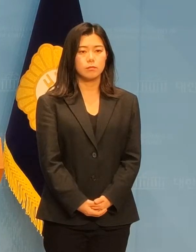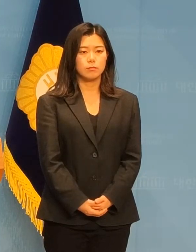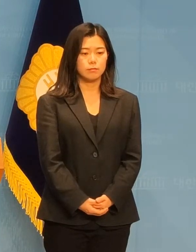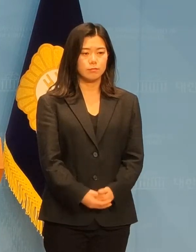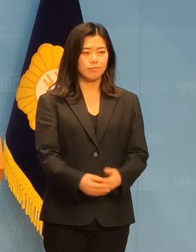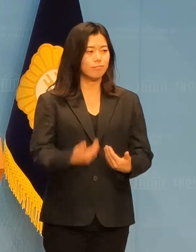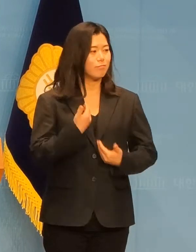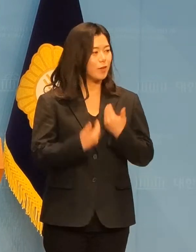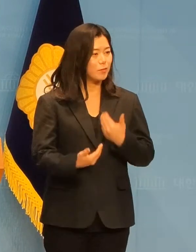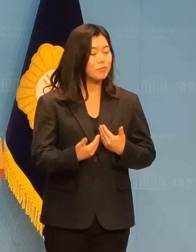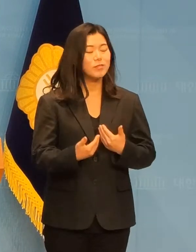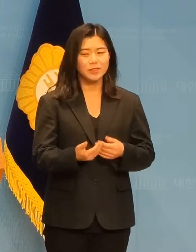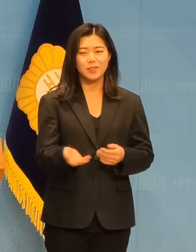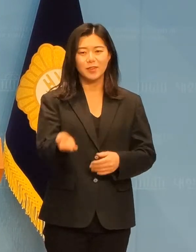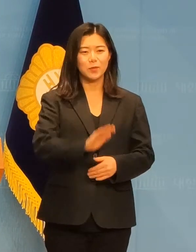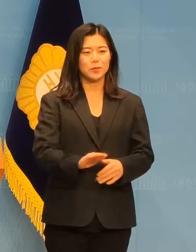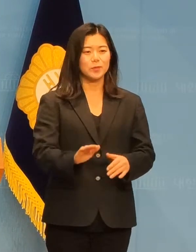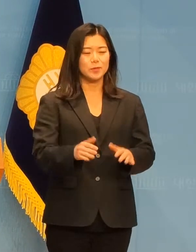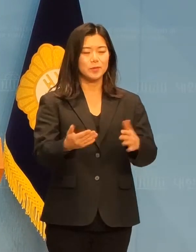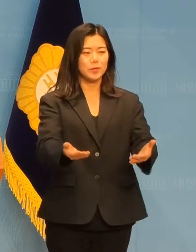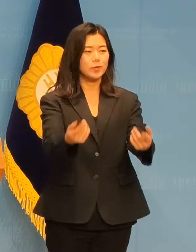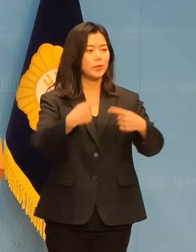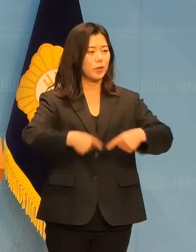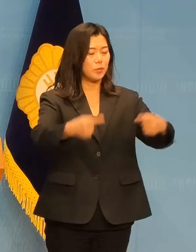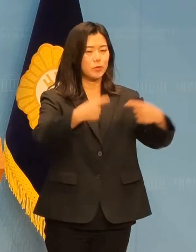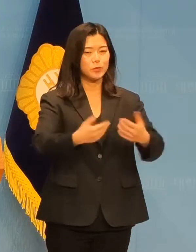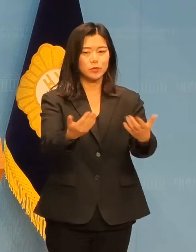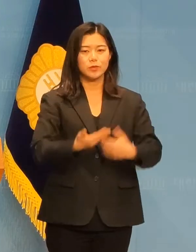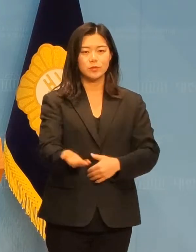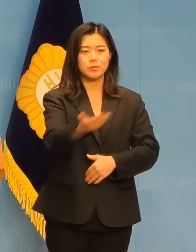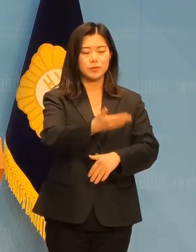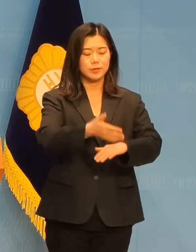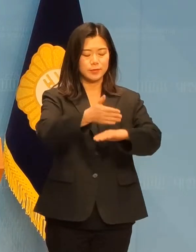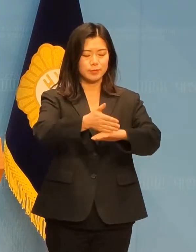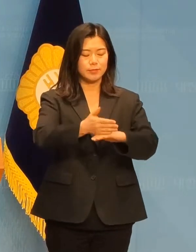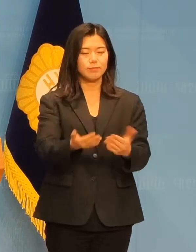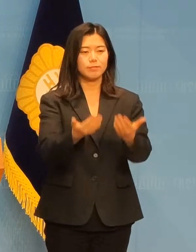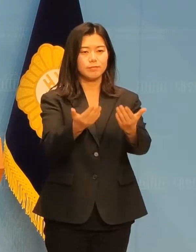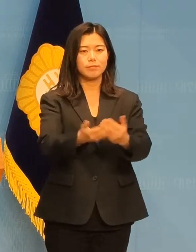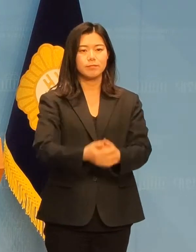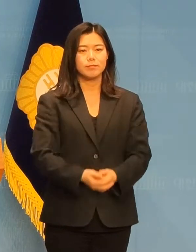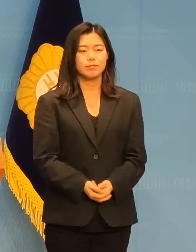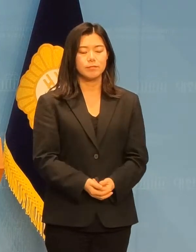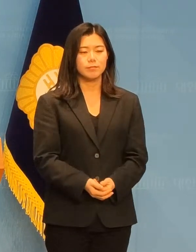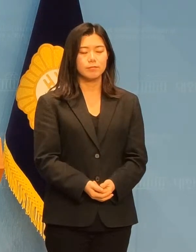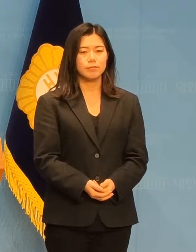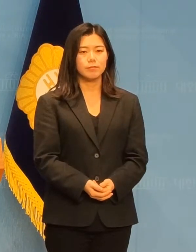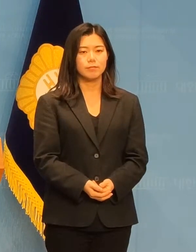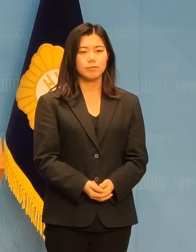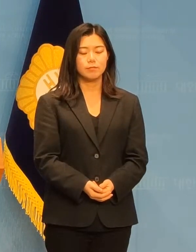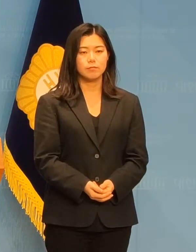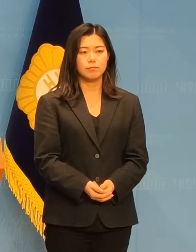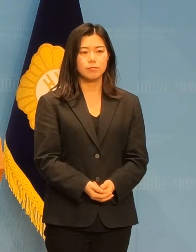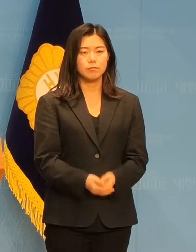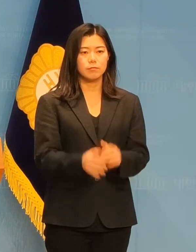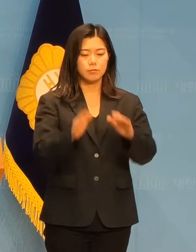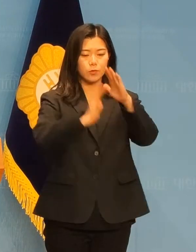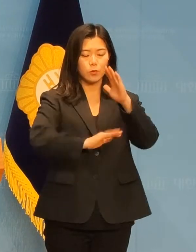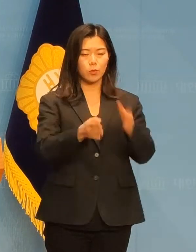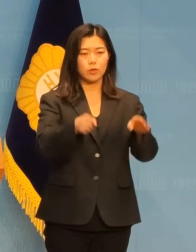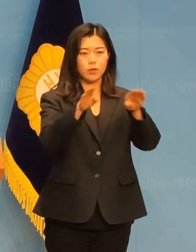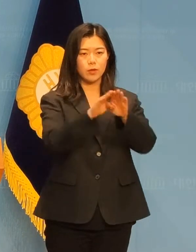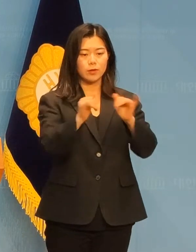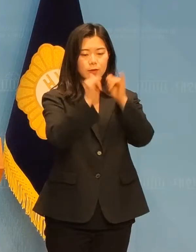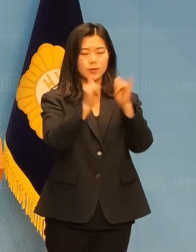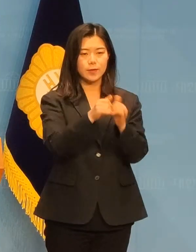네, 바쁘신 중에 귀한 시간 내주신 각 언론사 관계자 여러분께 진심으로 감사드립니다. 오늘 저는 공공기관의 사회적